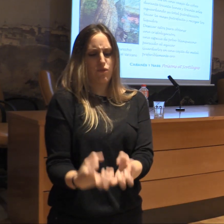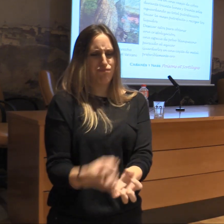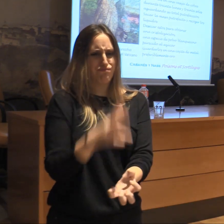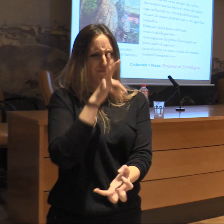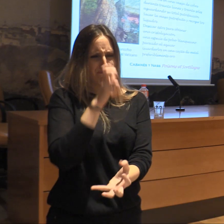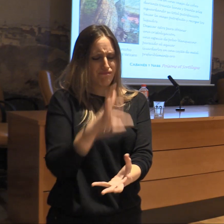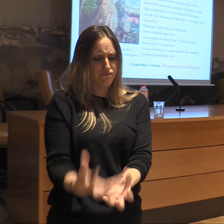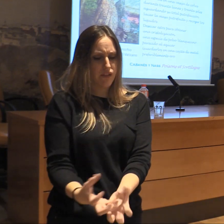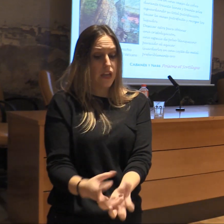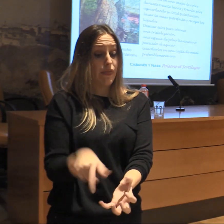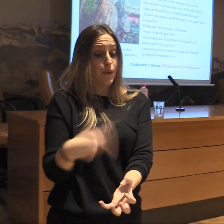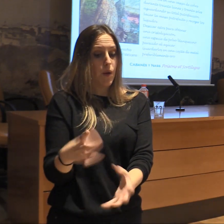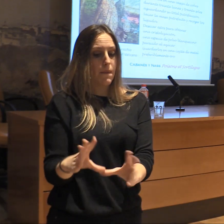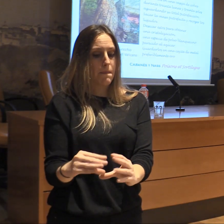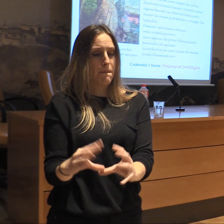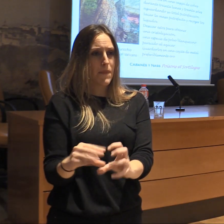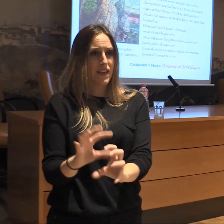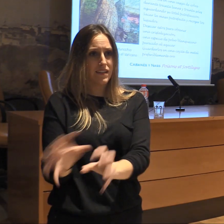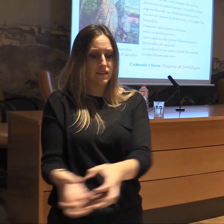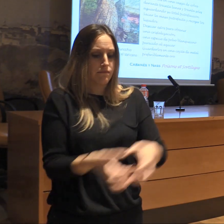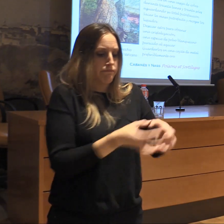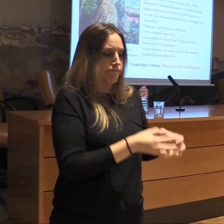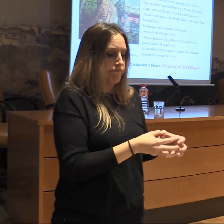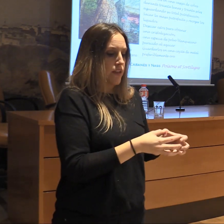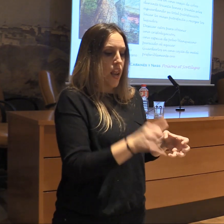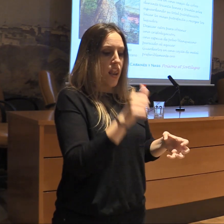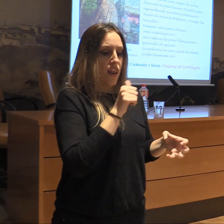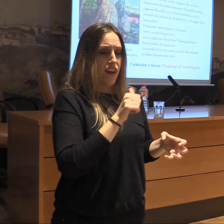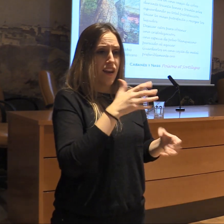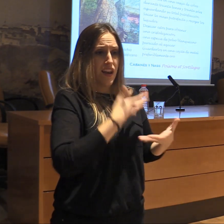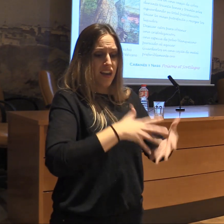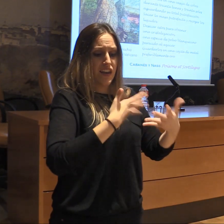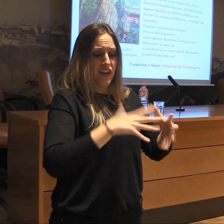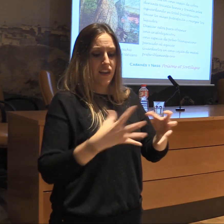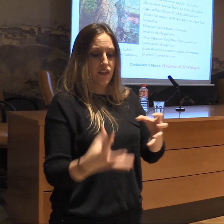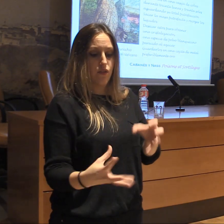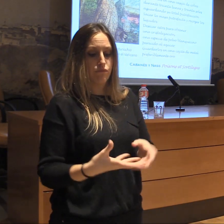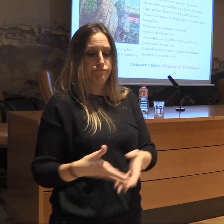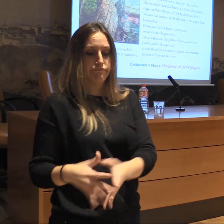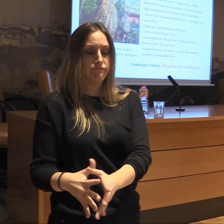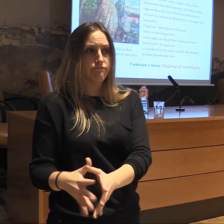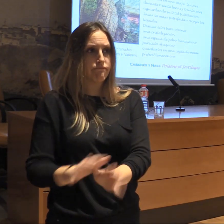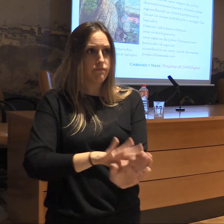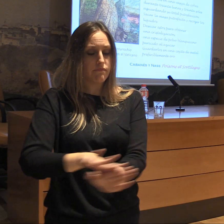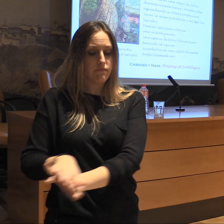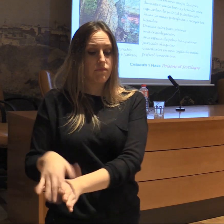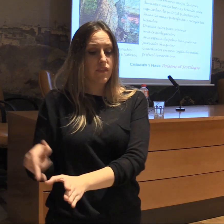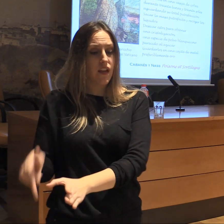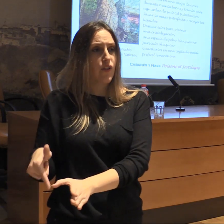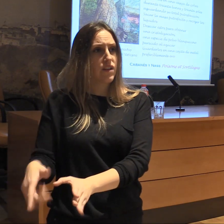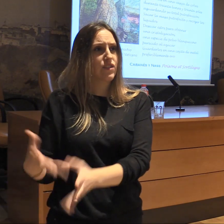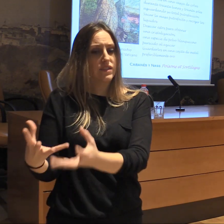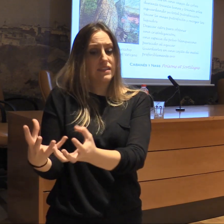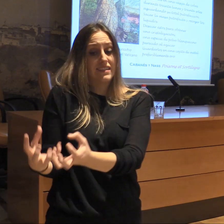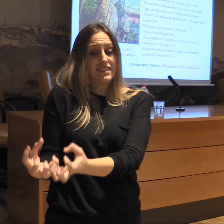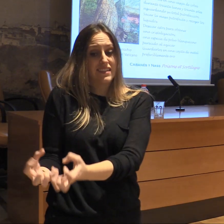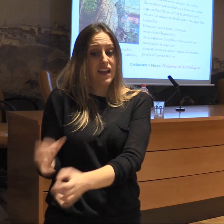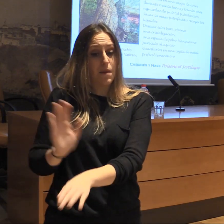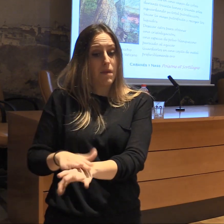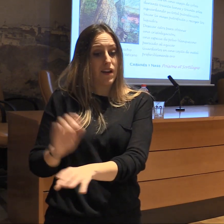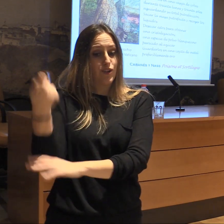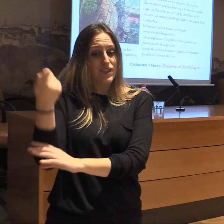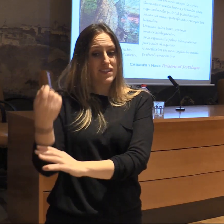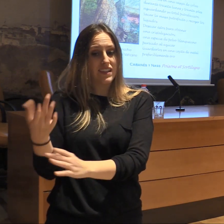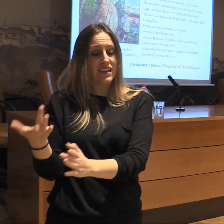la masa putrefacta y recoger los líquidos. Desecar estos para obtener una cristalización, una especie